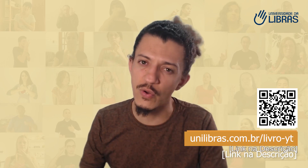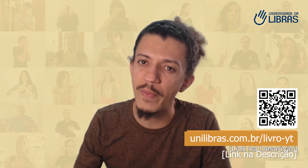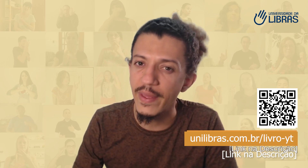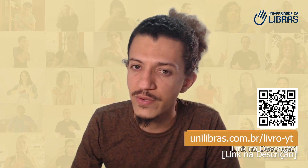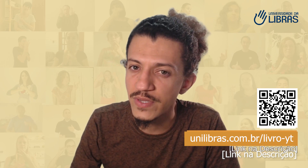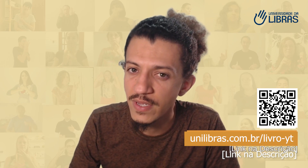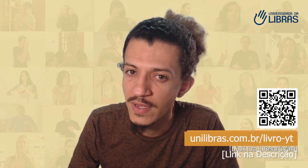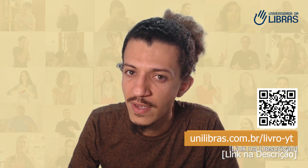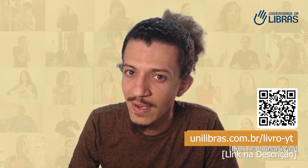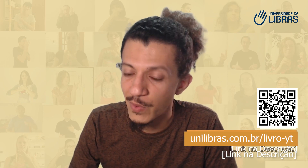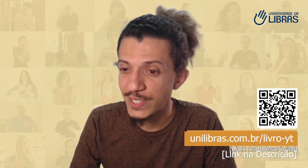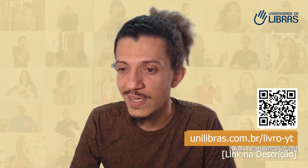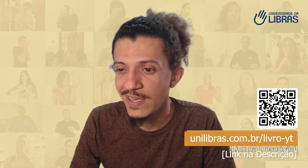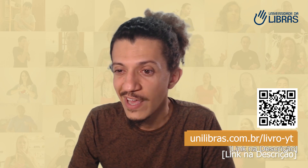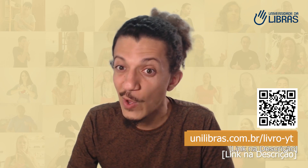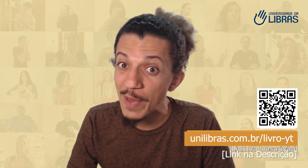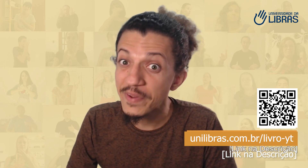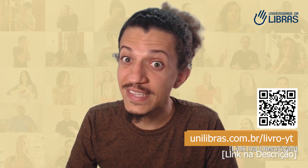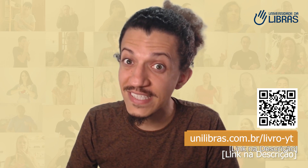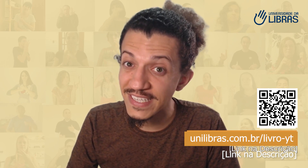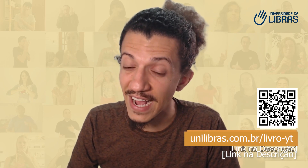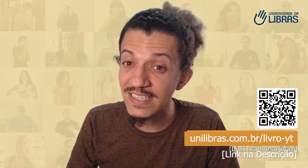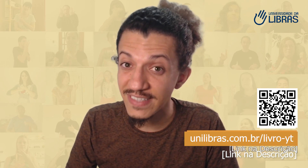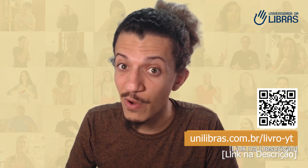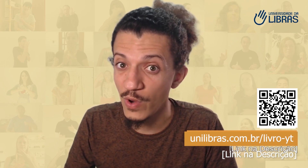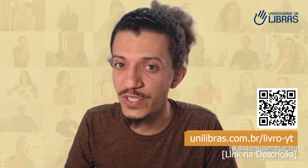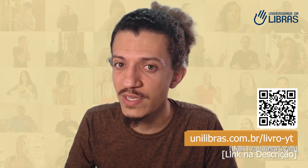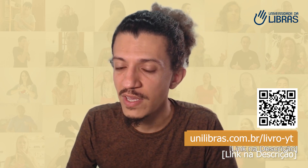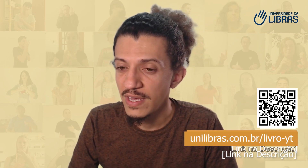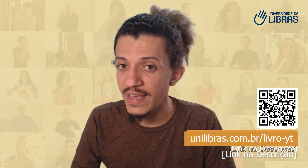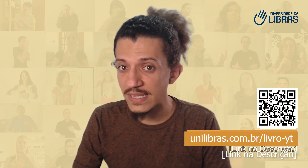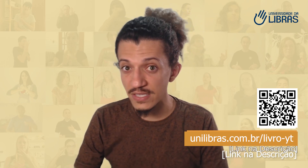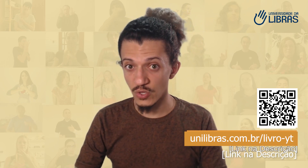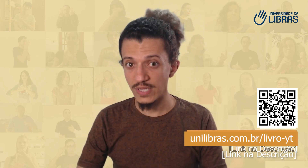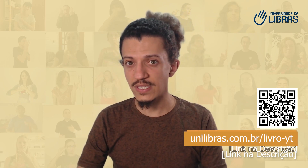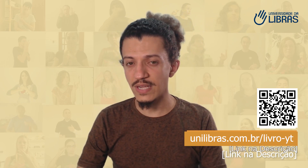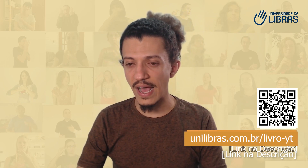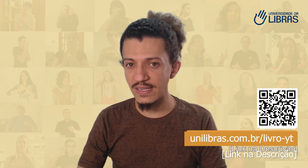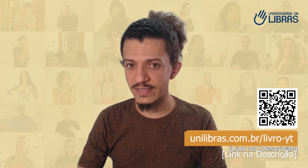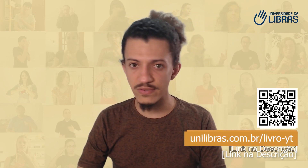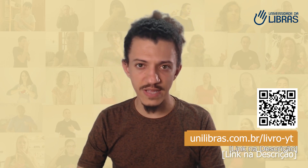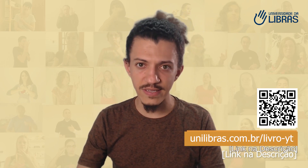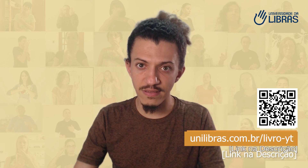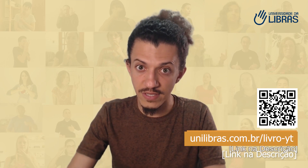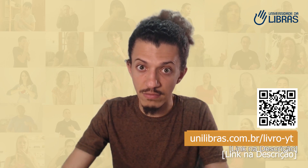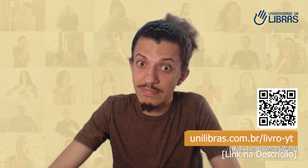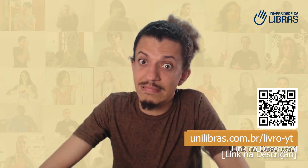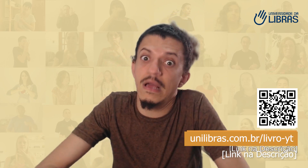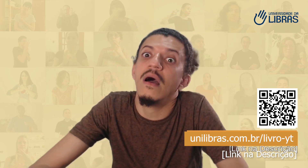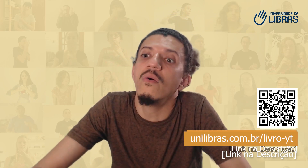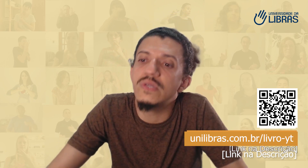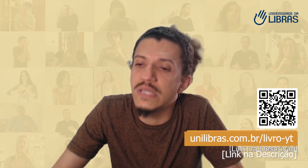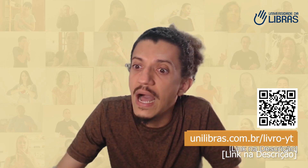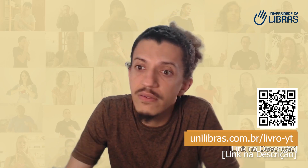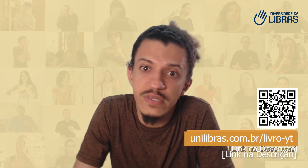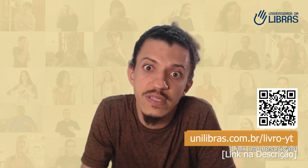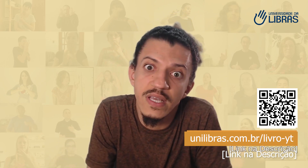ou menos. Poxa, eu lembro desses sinais até hoje. E esses dois sinais são sinais que não são tão usados assim